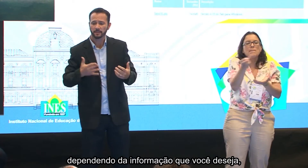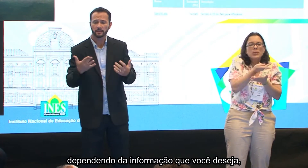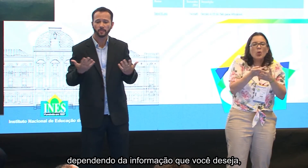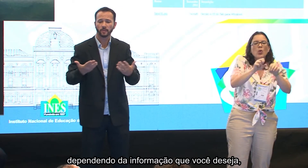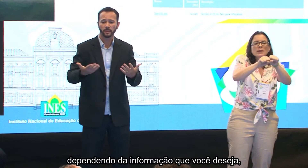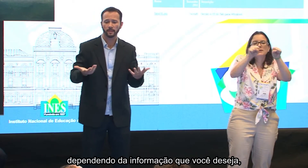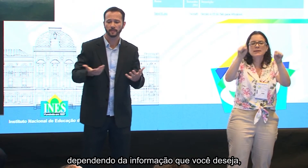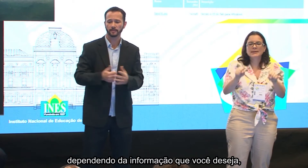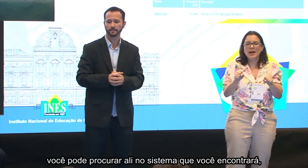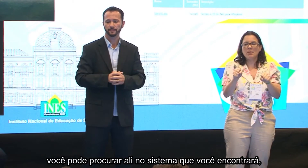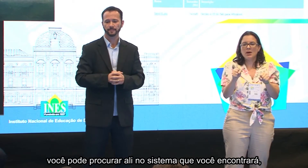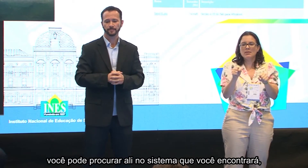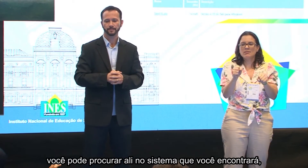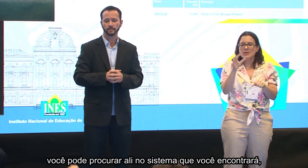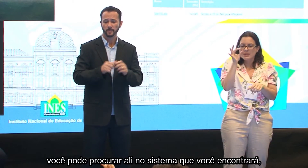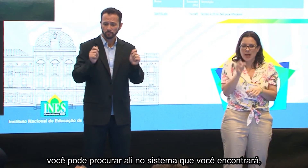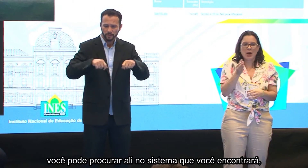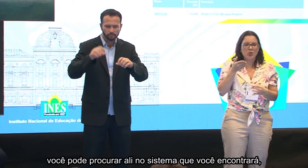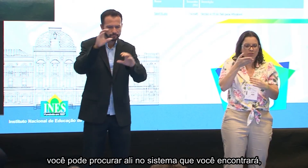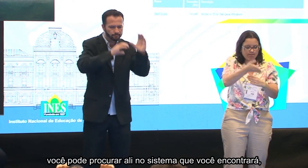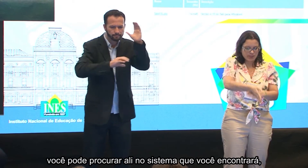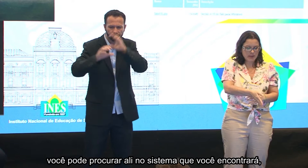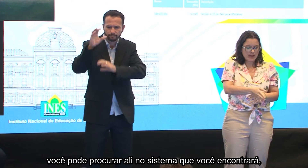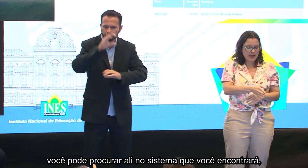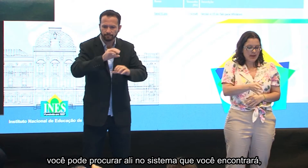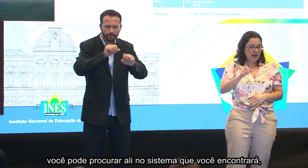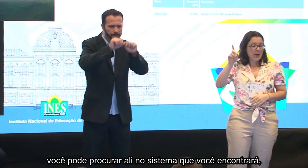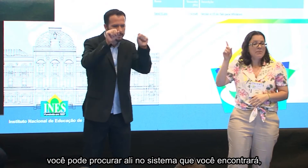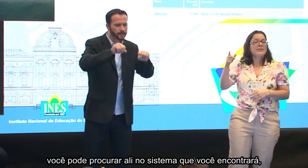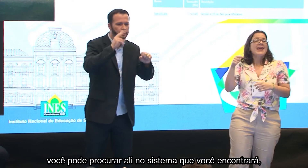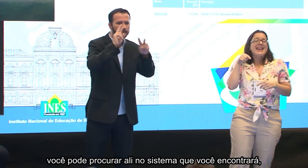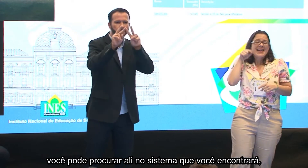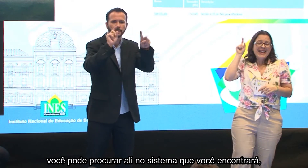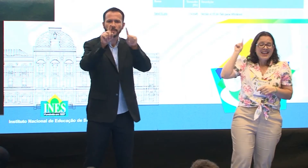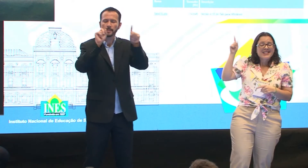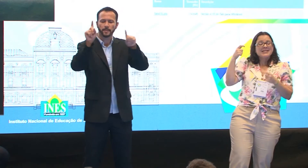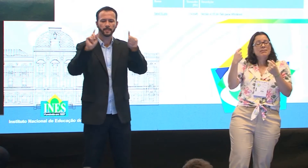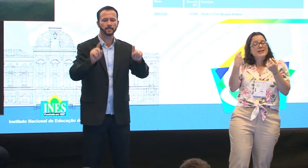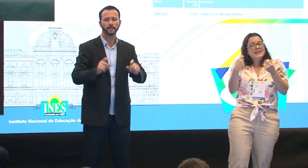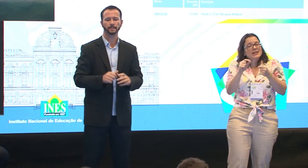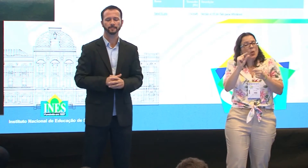você deseja, você pode procurar ali no sistema que você encontrará.